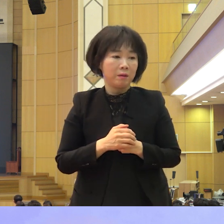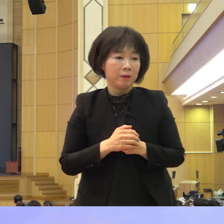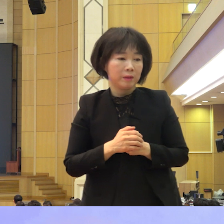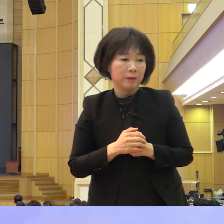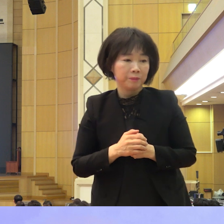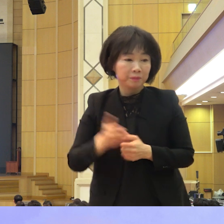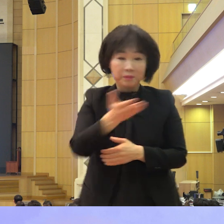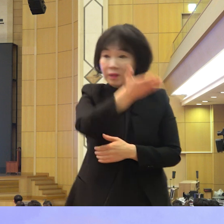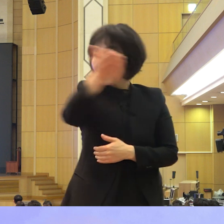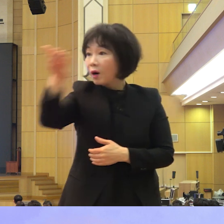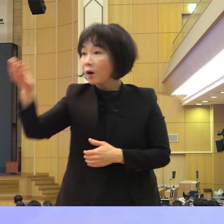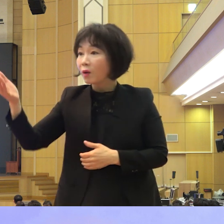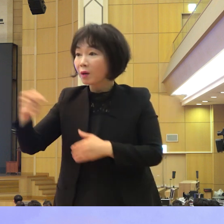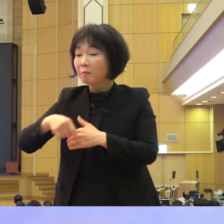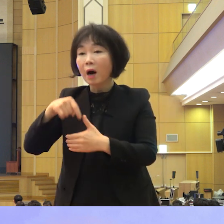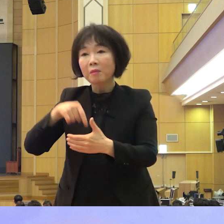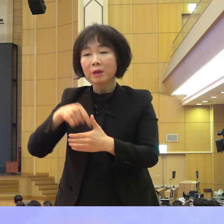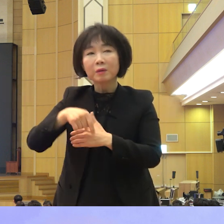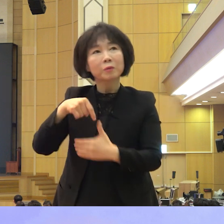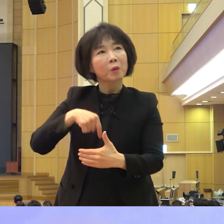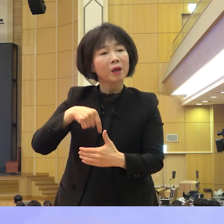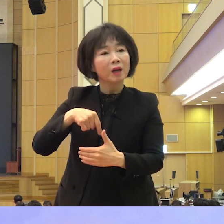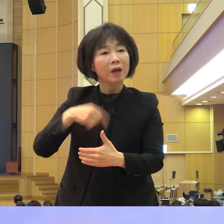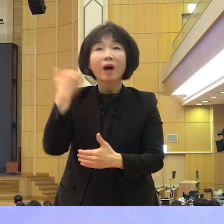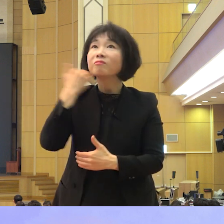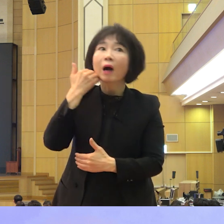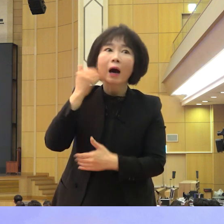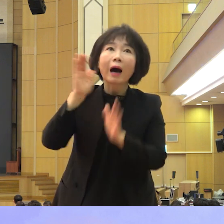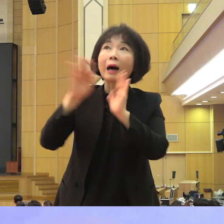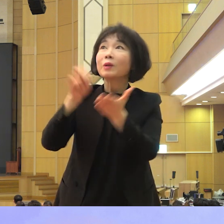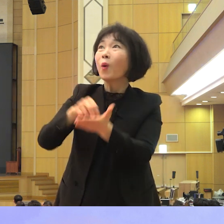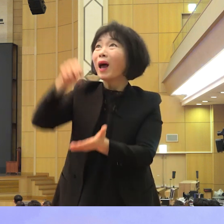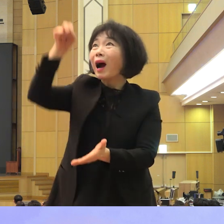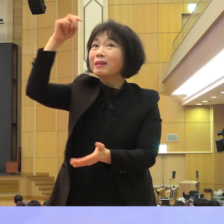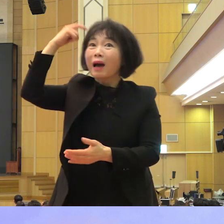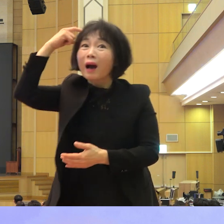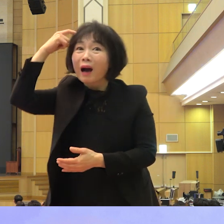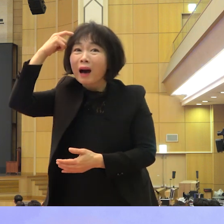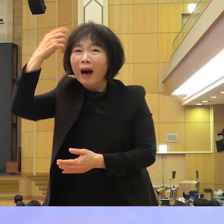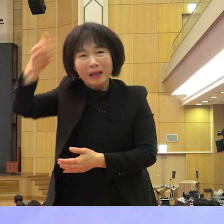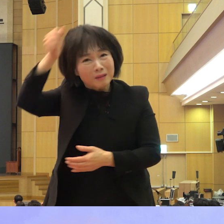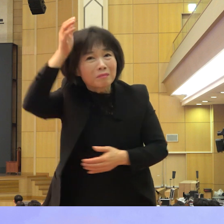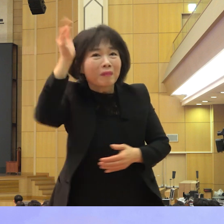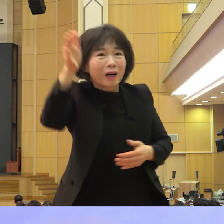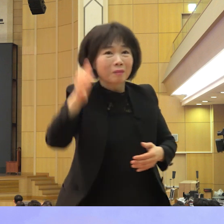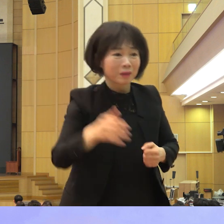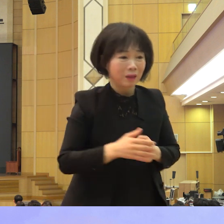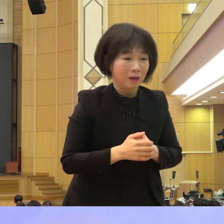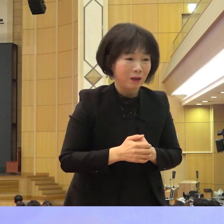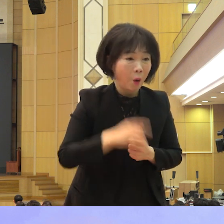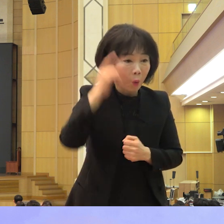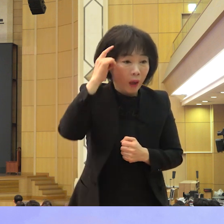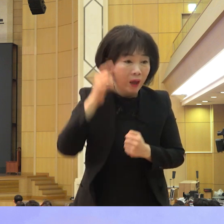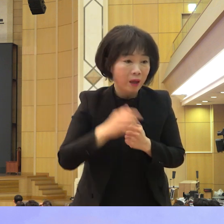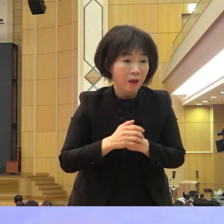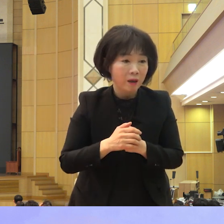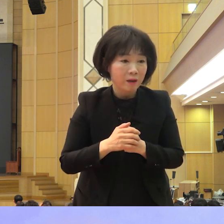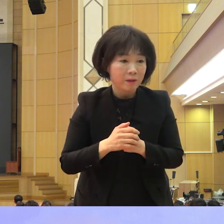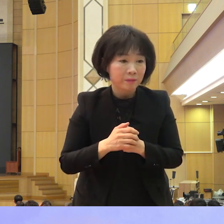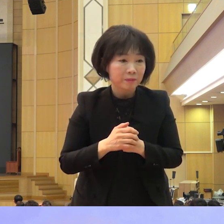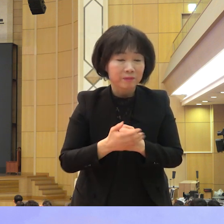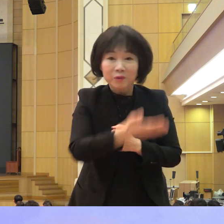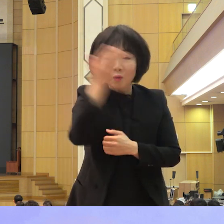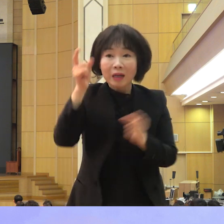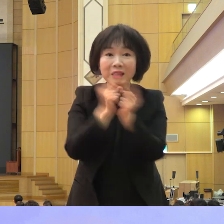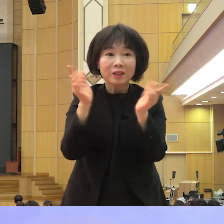내 마음에 누가 하늘에 올라가겠느냐 하지 말라 하니 올라가겠냐 하면 그리스도를